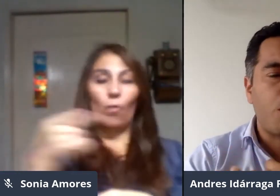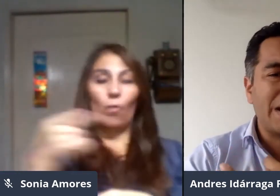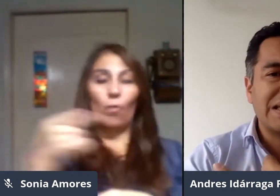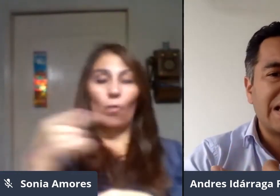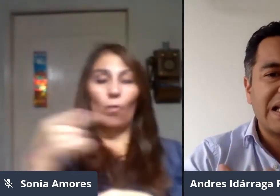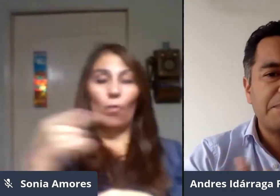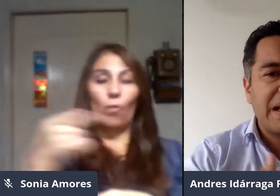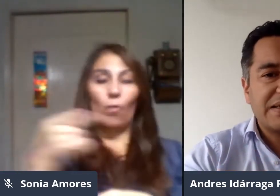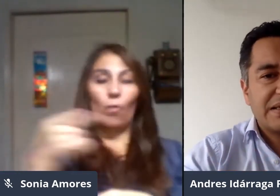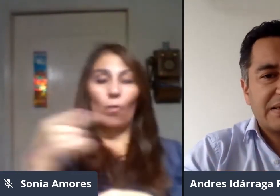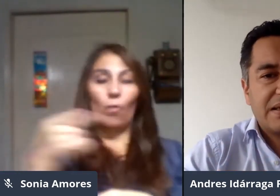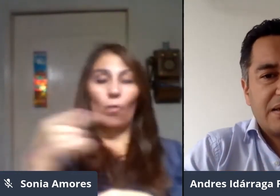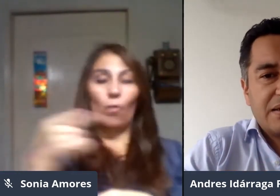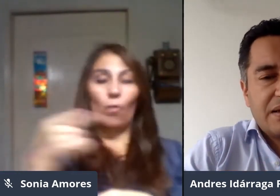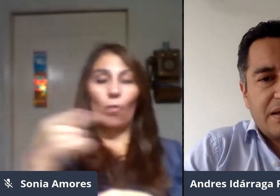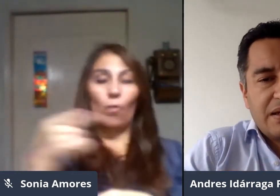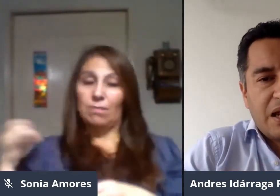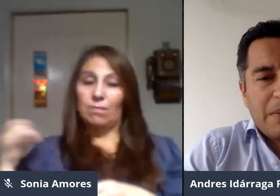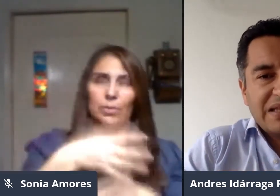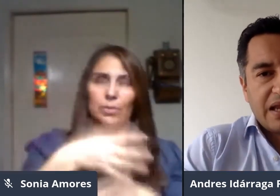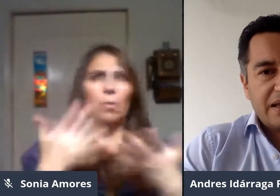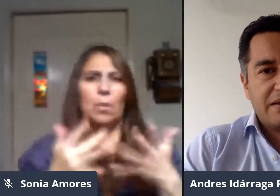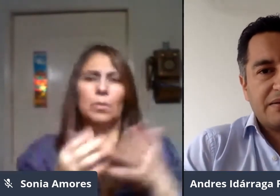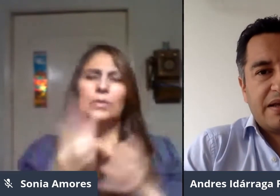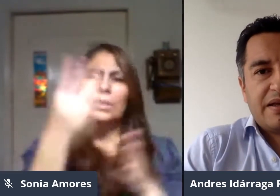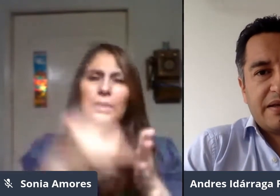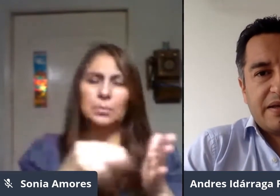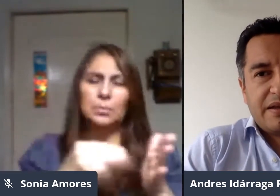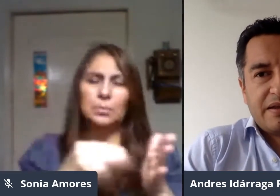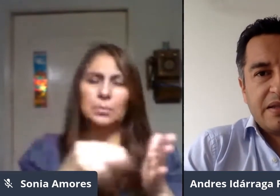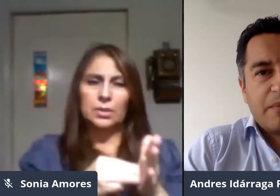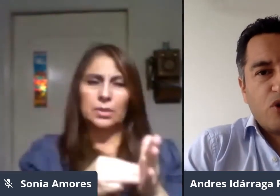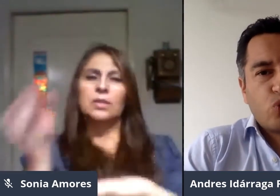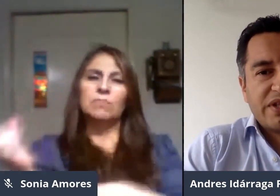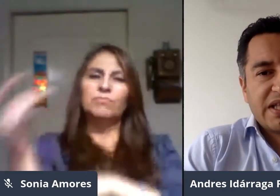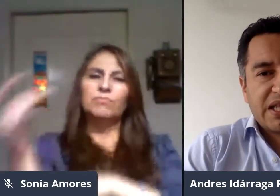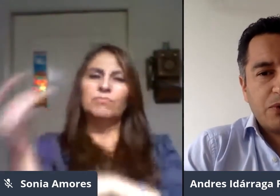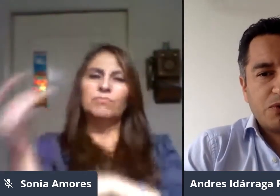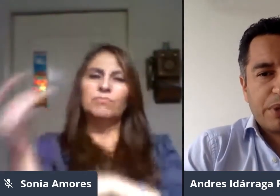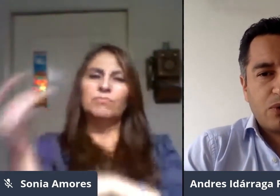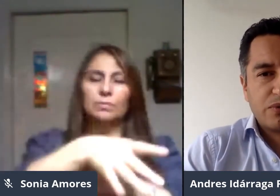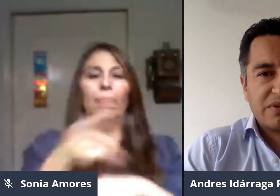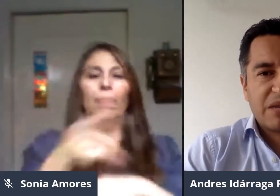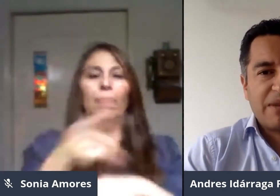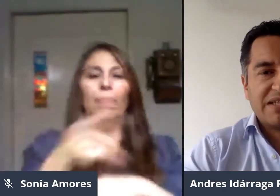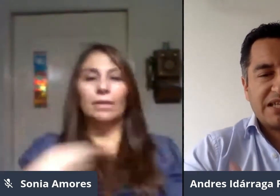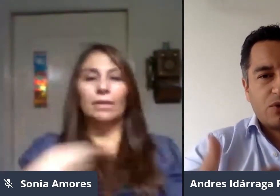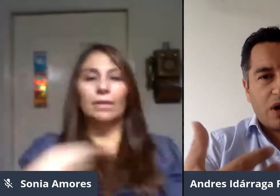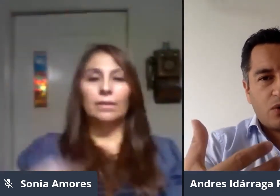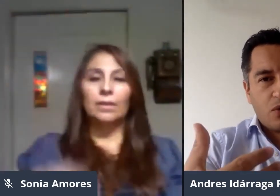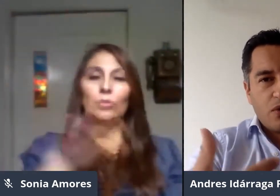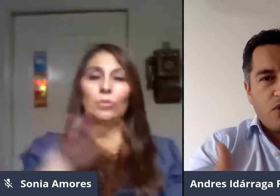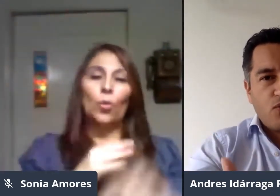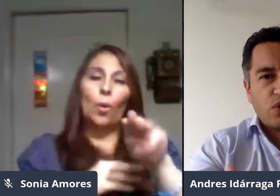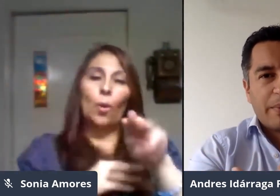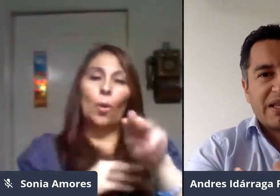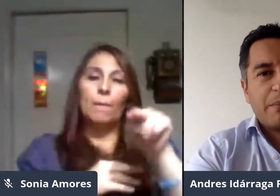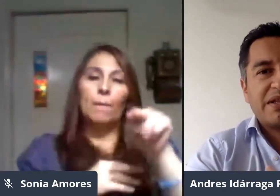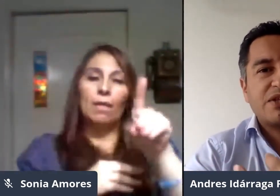supera por más de 3 veces el mandarín en términos cuantitativos, pero termina siendo